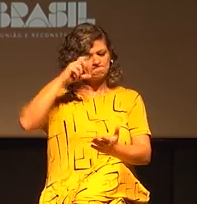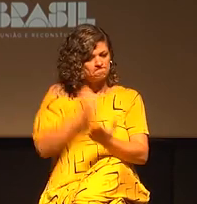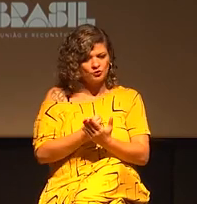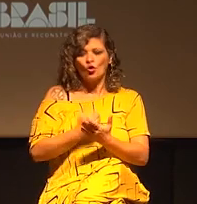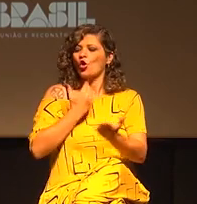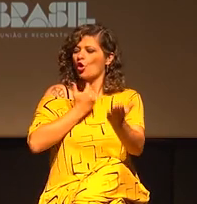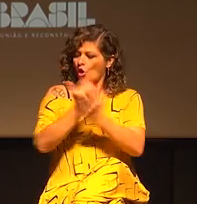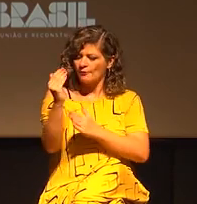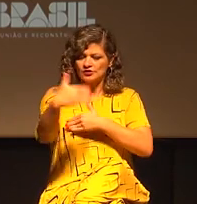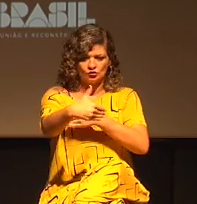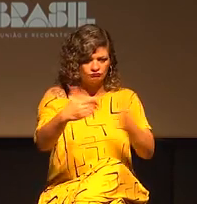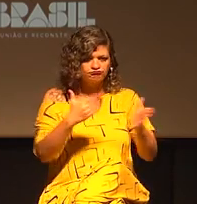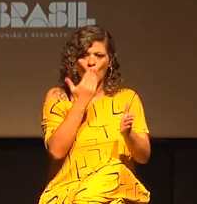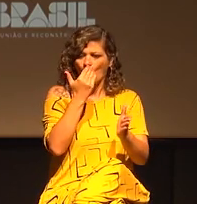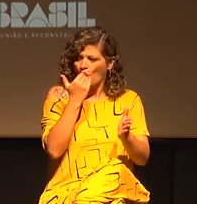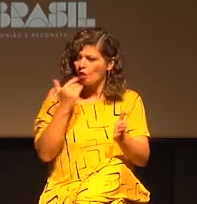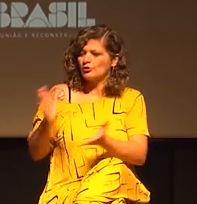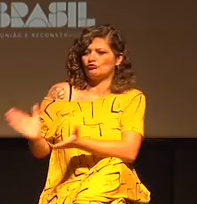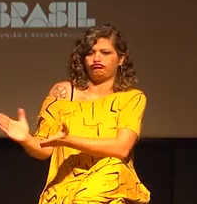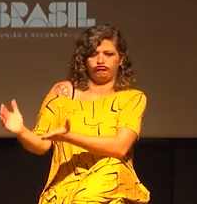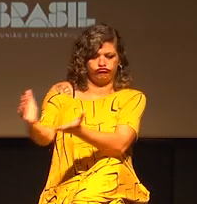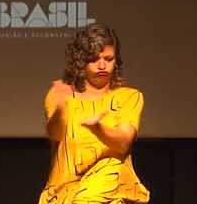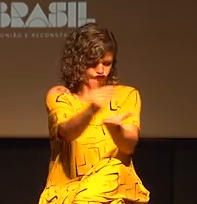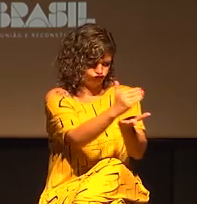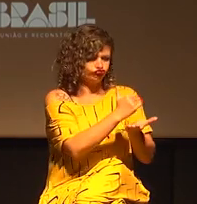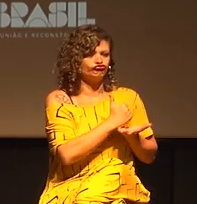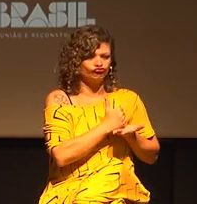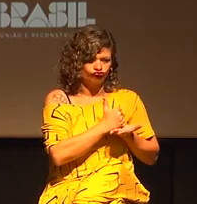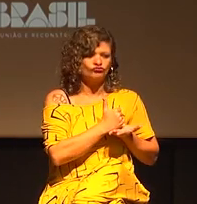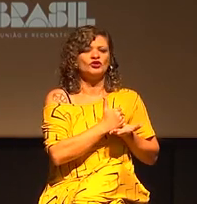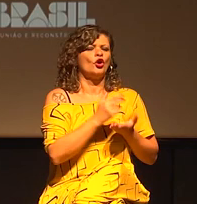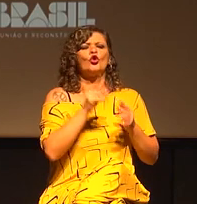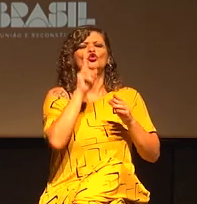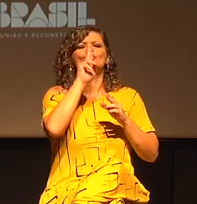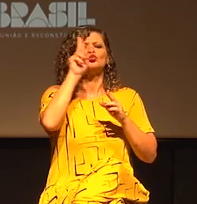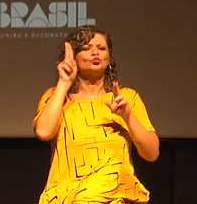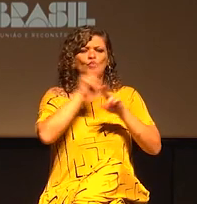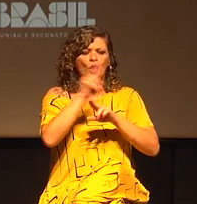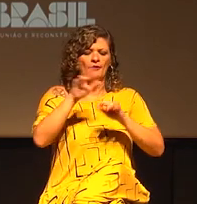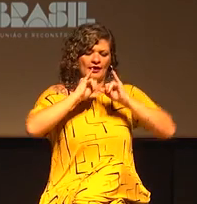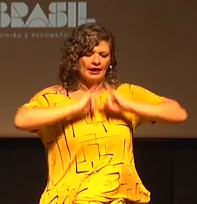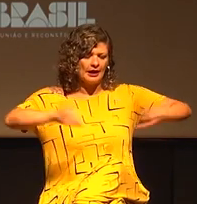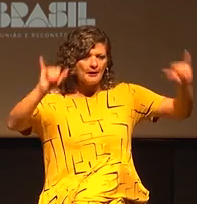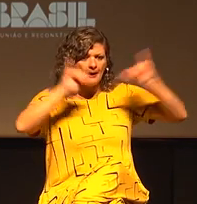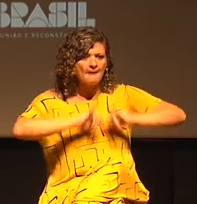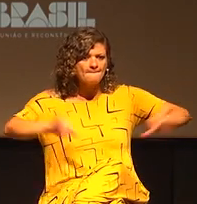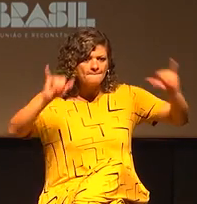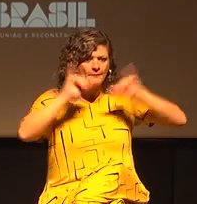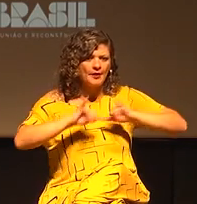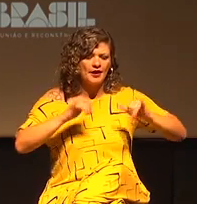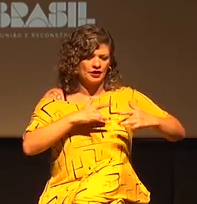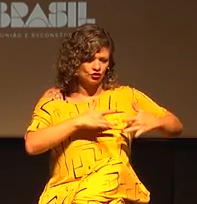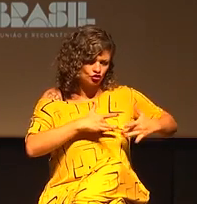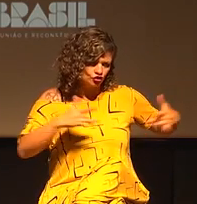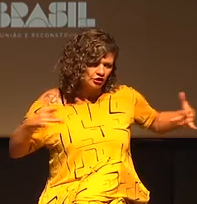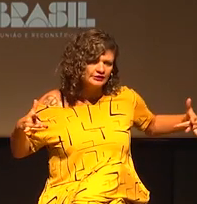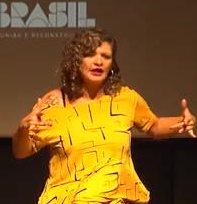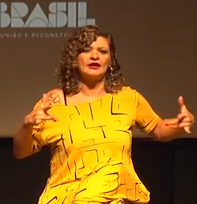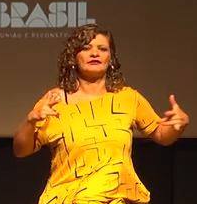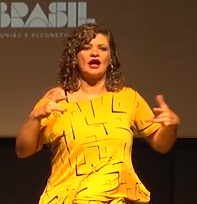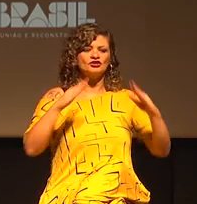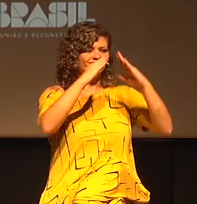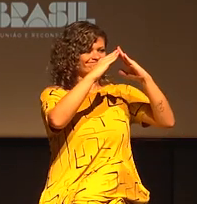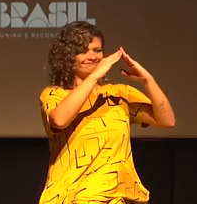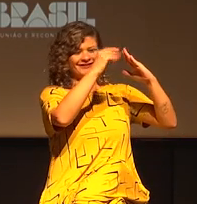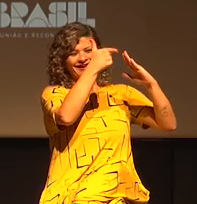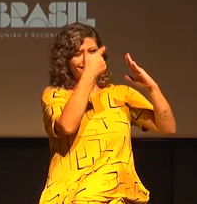básica foi em 2020 chamava eh campanha de solidariedade sem teto e a gente arrecadou agora foi